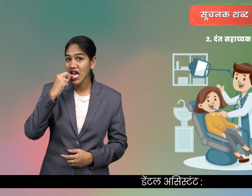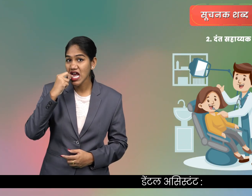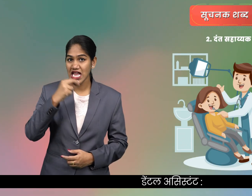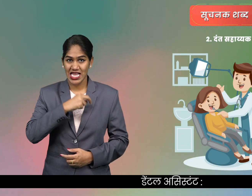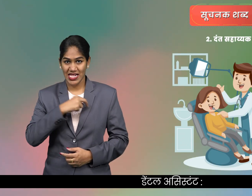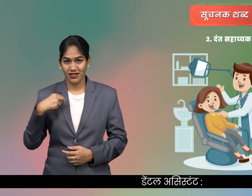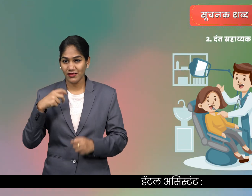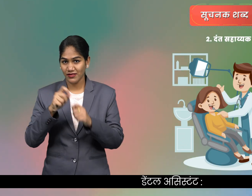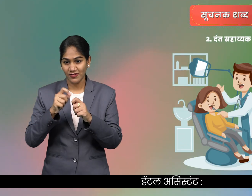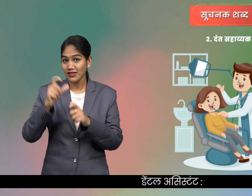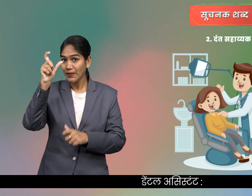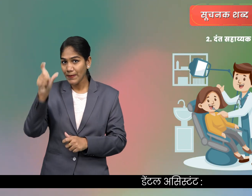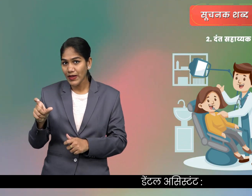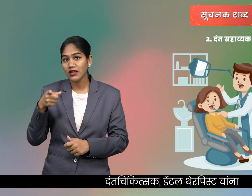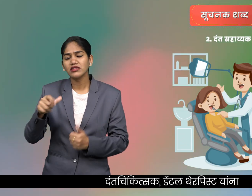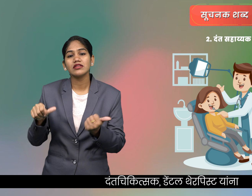डेंटल असिस्टंट.